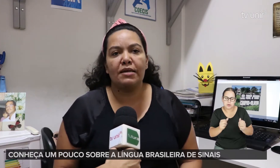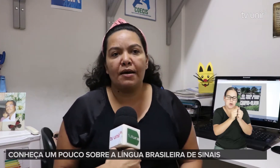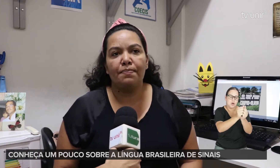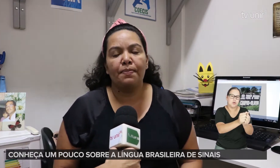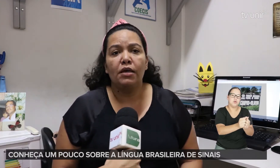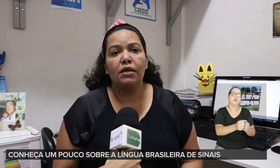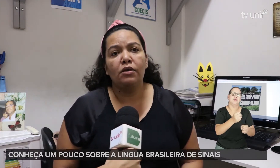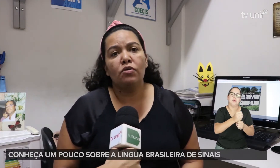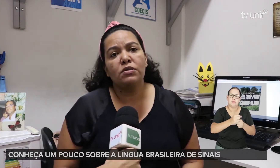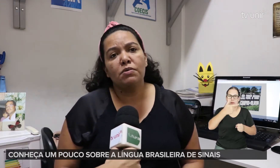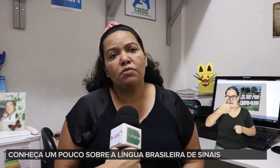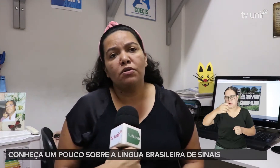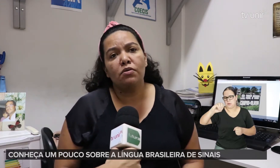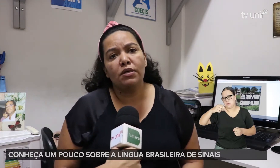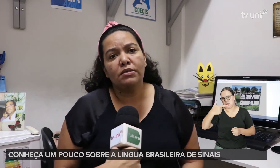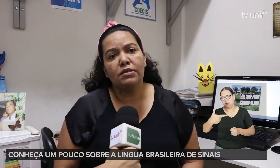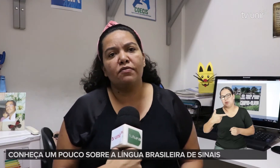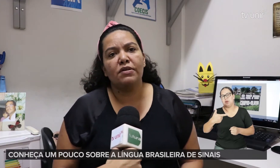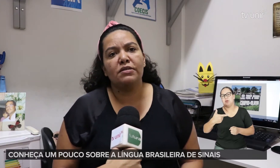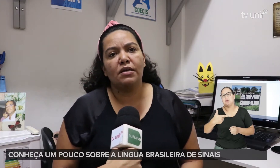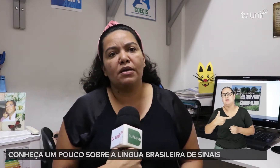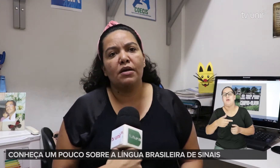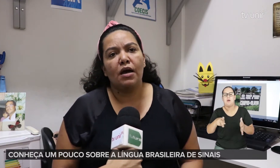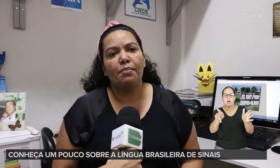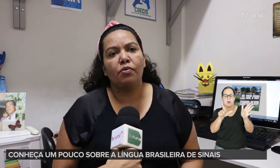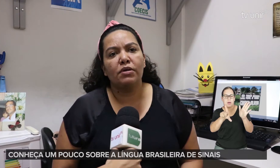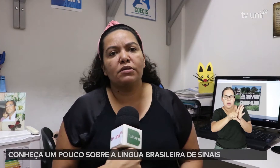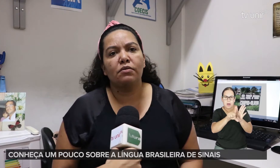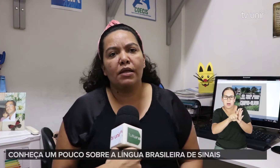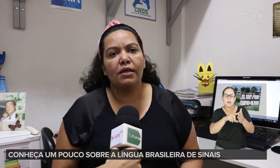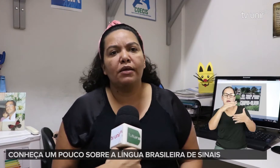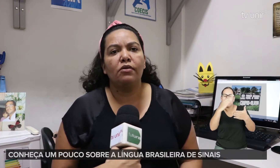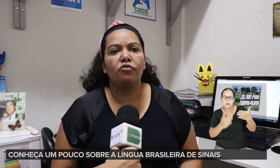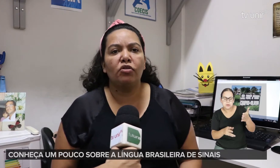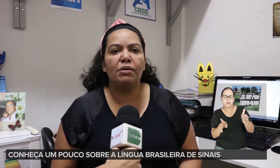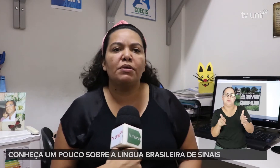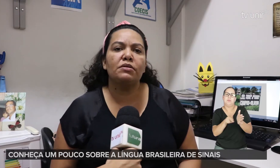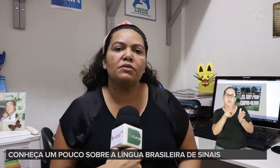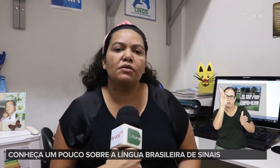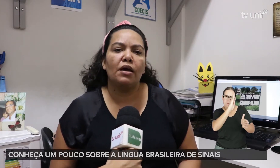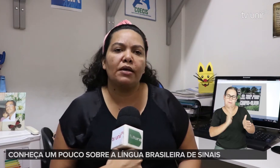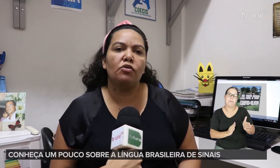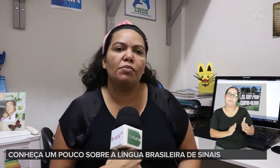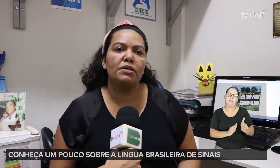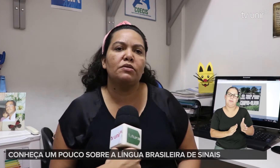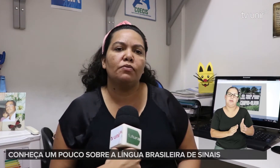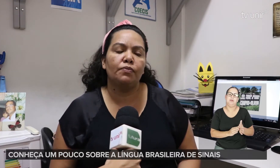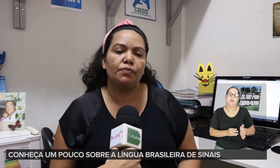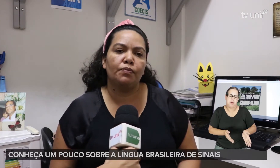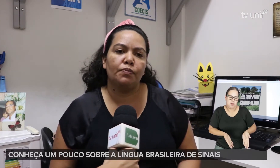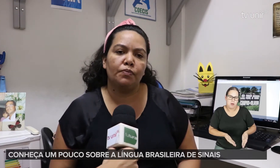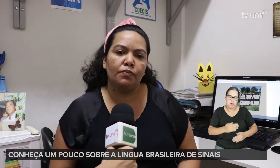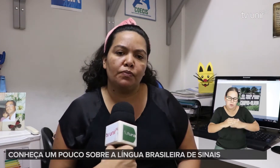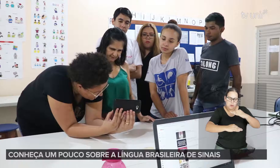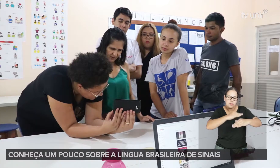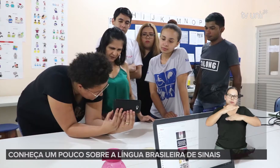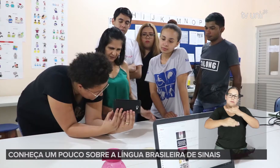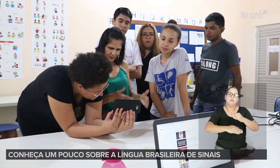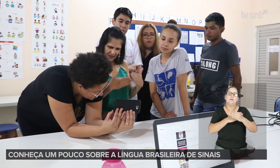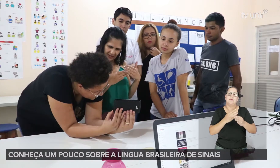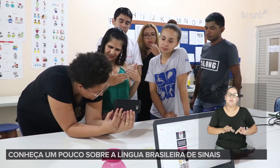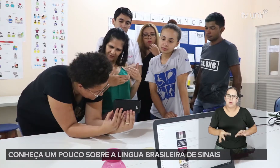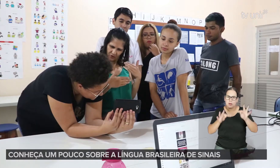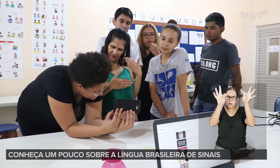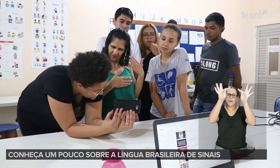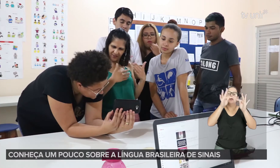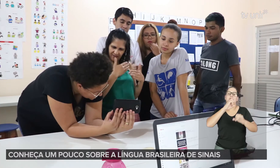se organizar. E em 2002, fazer a promulgação da Lei de Libras aqui no Brasil. Com o